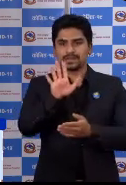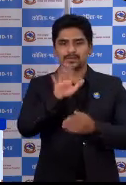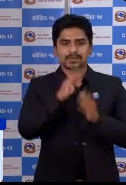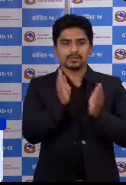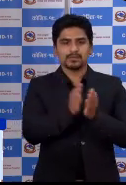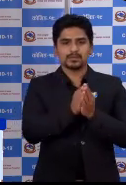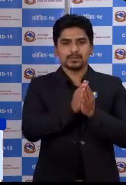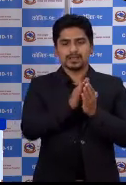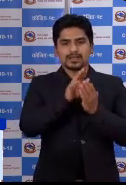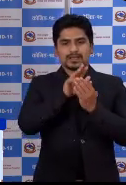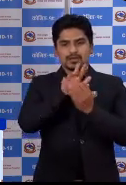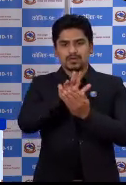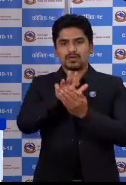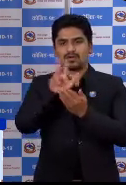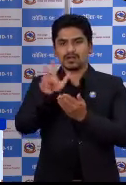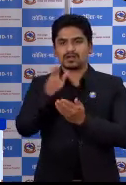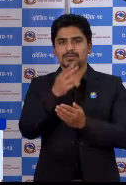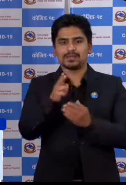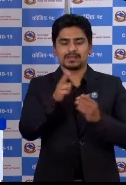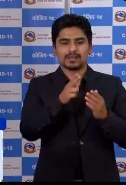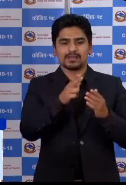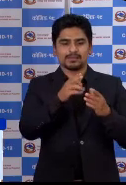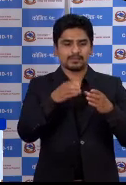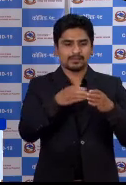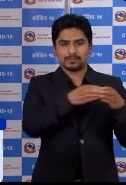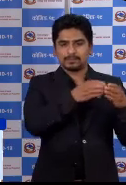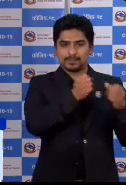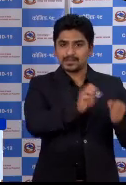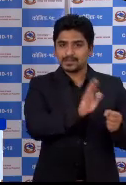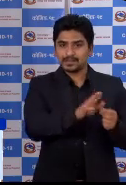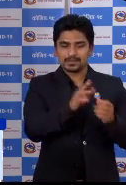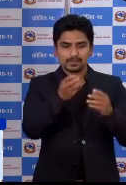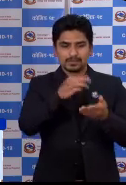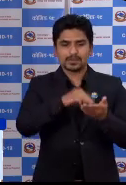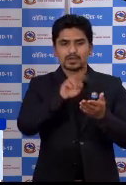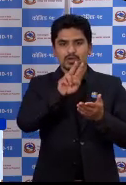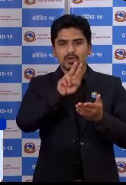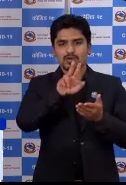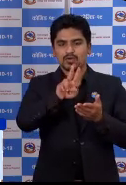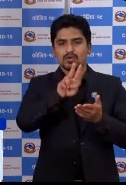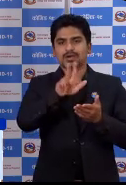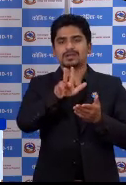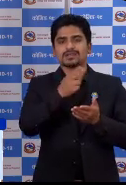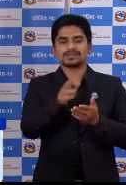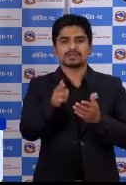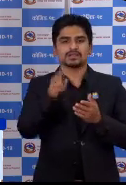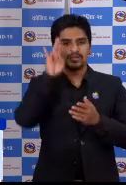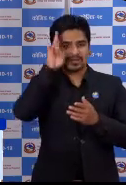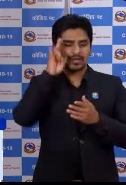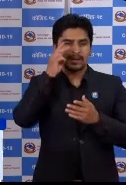कुल 98 आइसोलेसनमा रहनुभएको छ, जसमध्ये 28 शङ्कास्पद